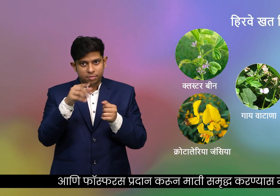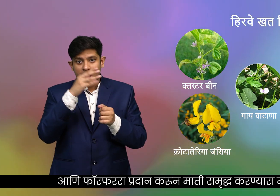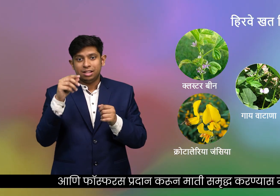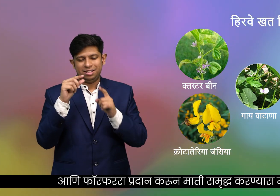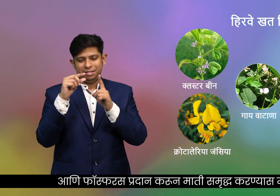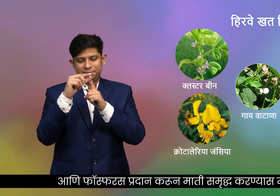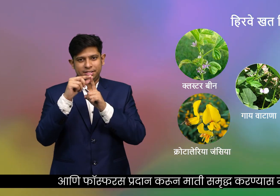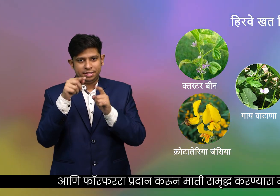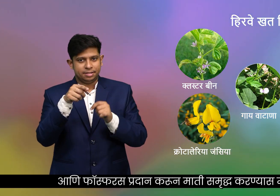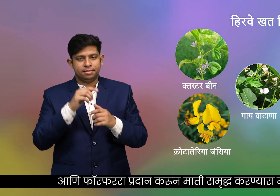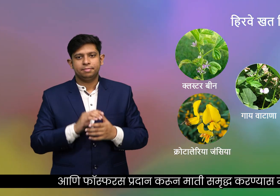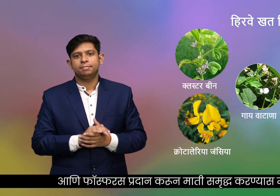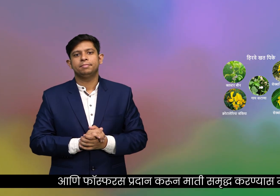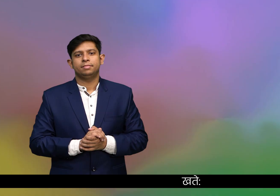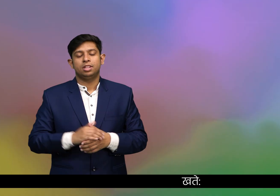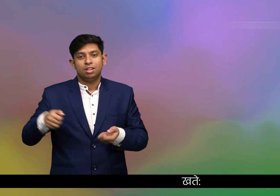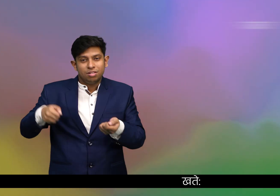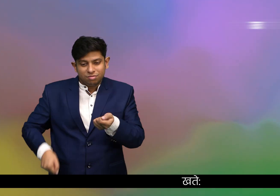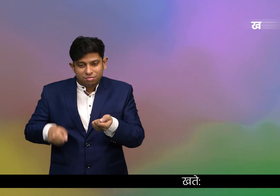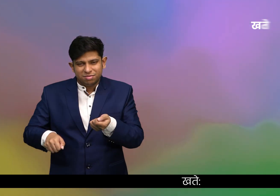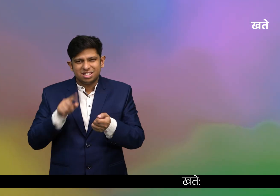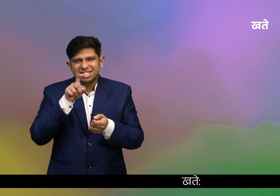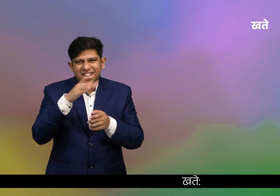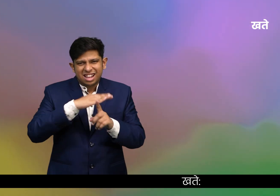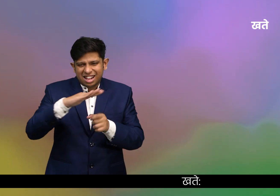करण्यास मदत करते. खते